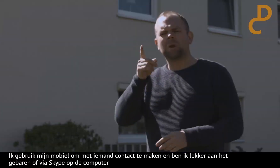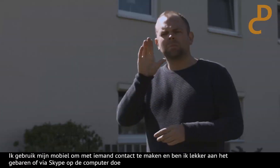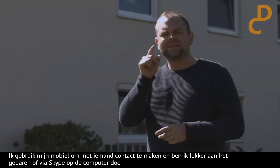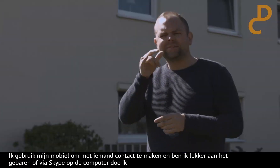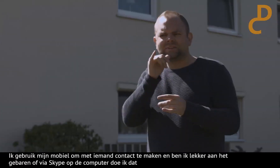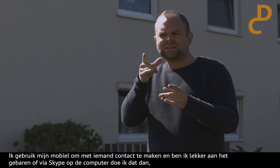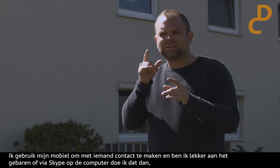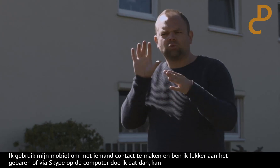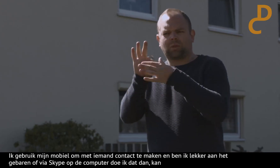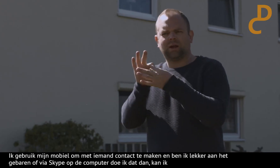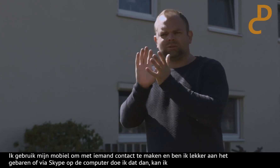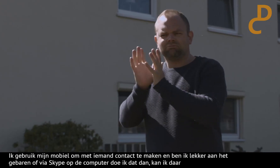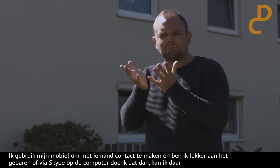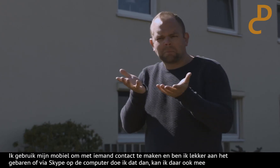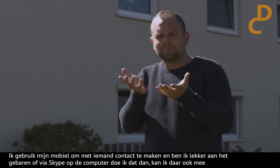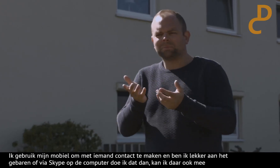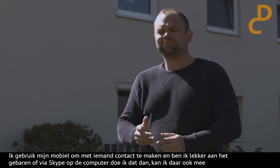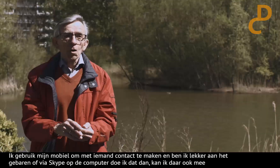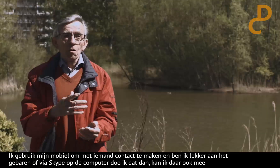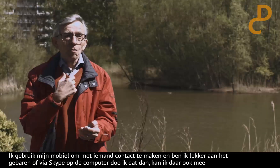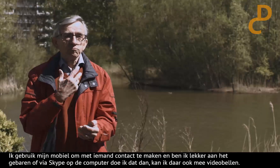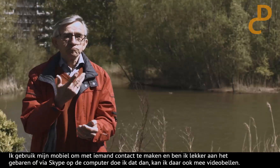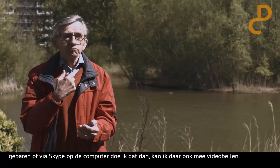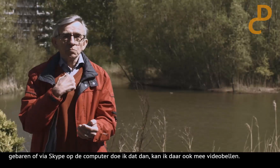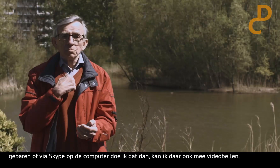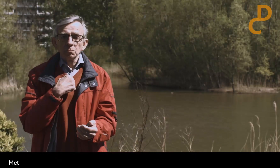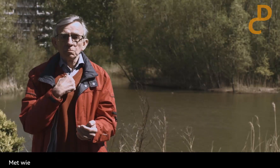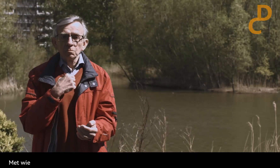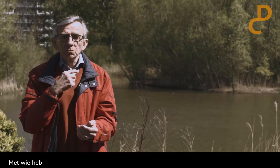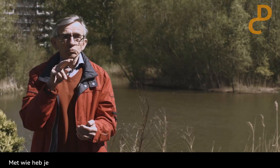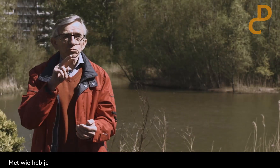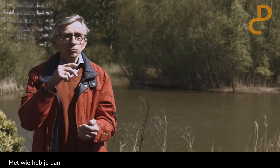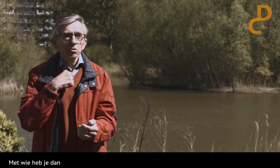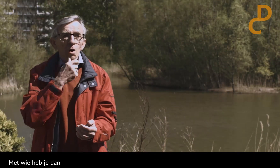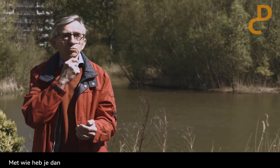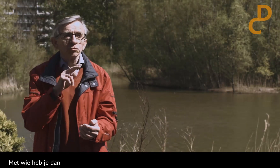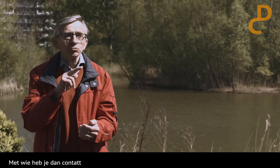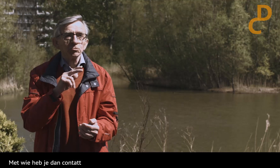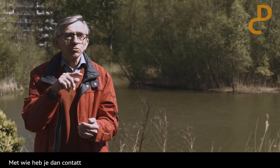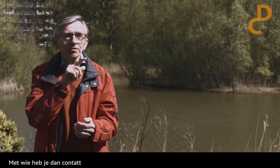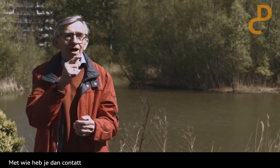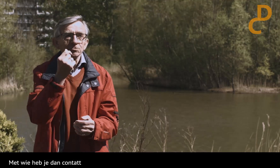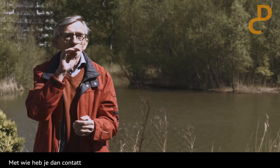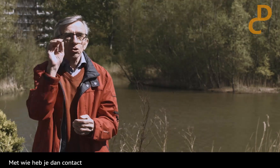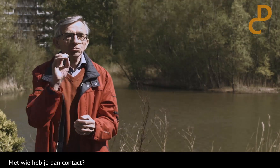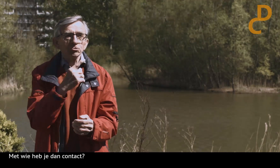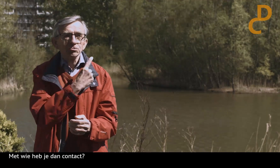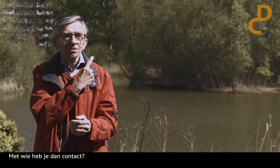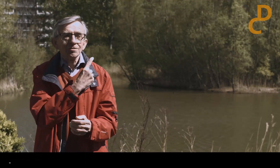videobellen. Maar met wie heb je dan contact? Met wie klets je dan? Nou, mijn oudste zus, die woont